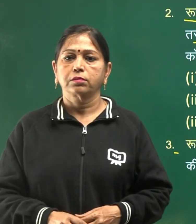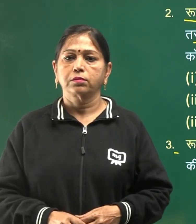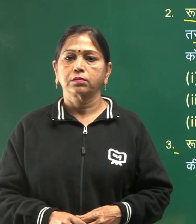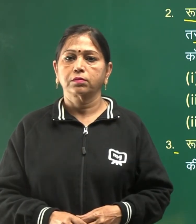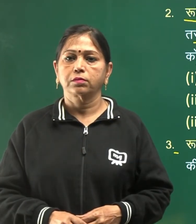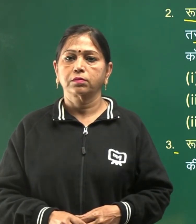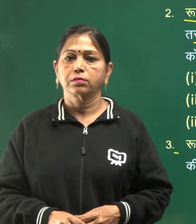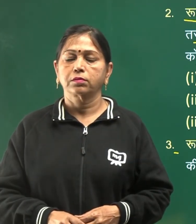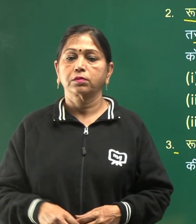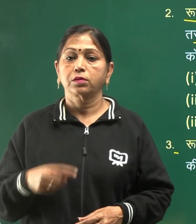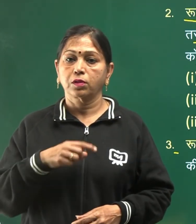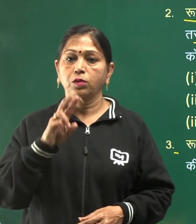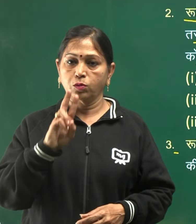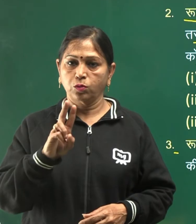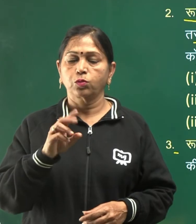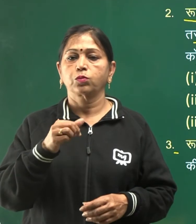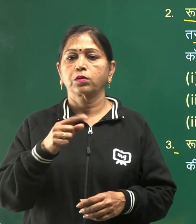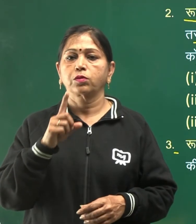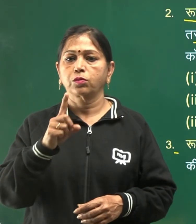ये 2 प्रकार की होती है।